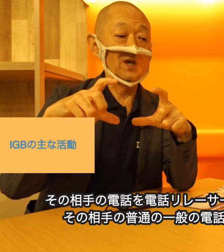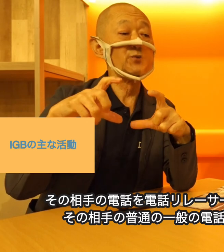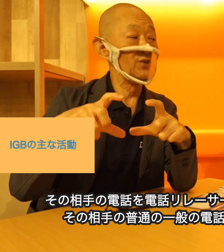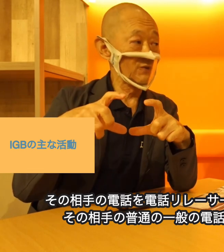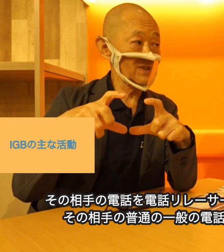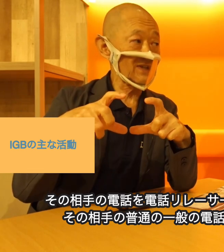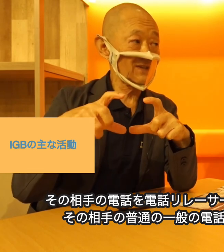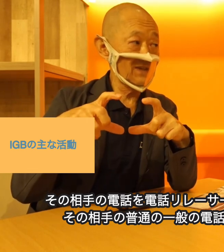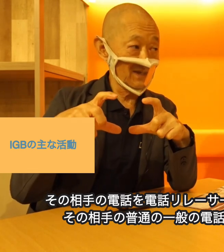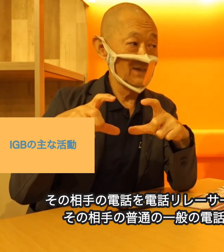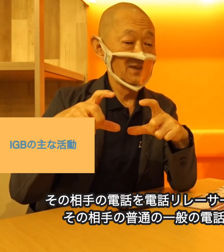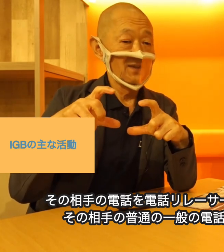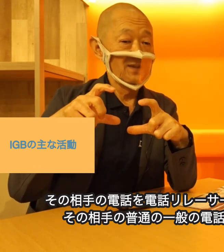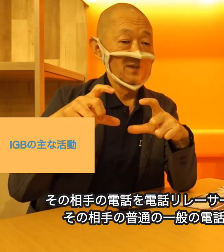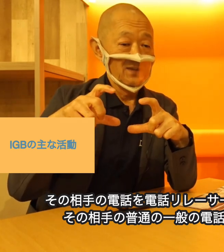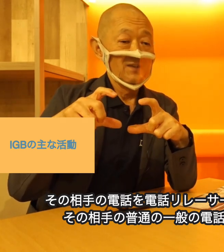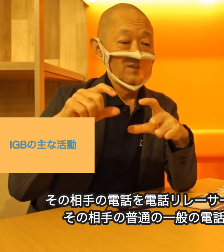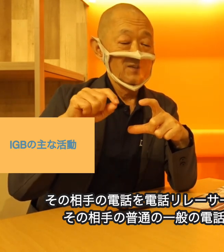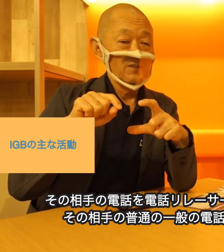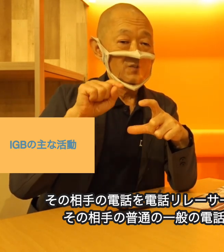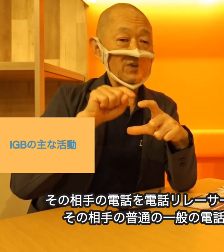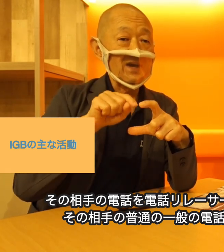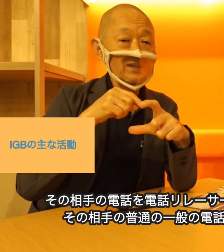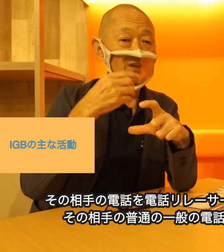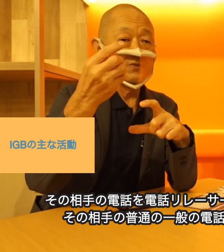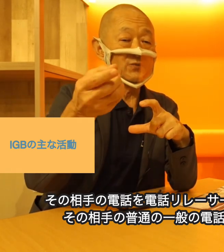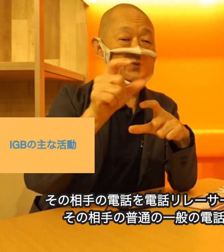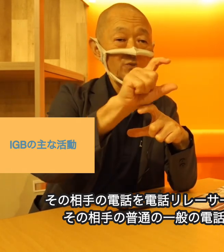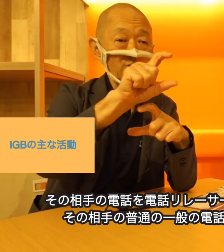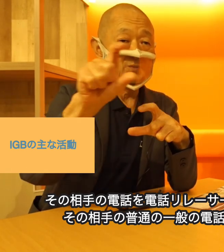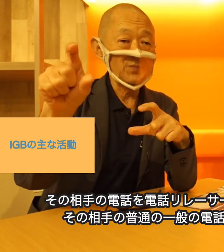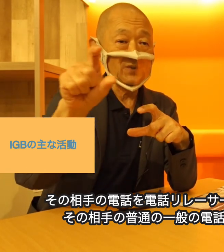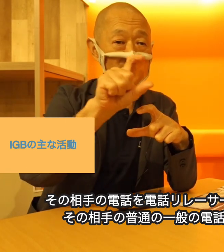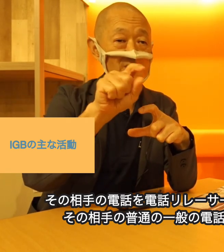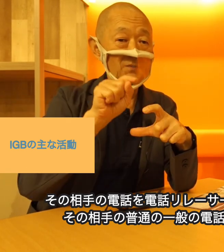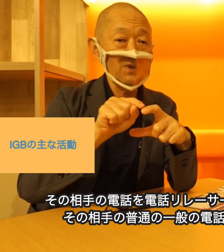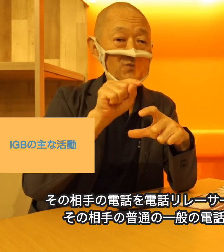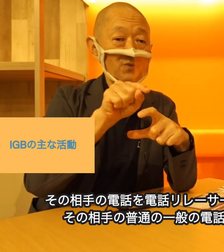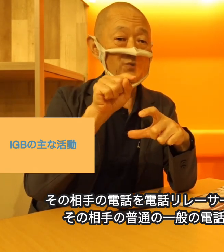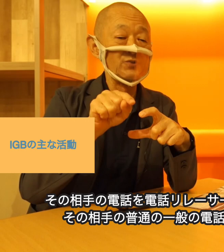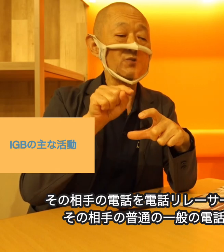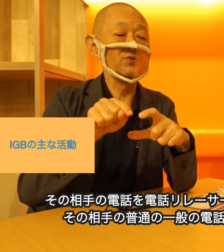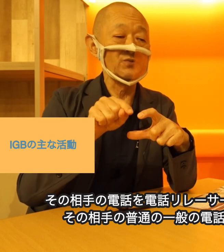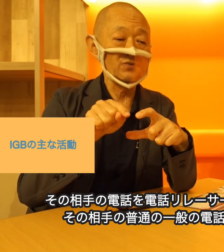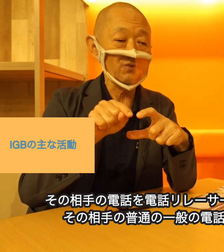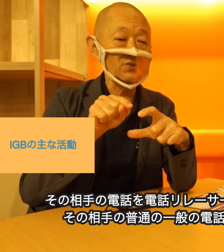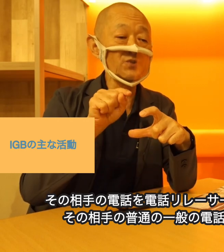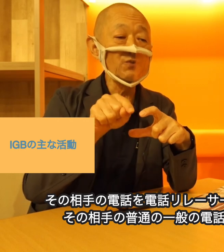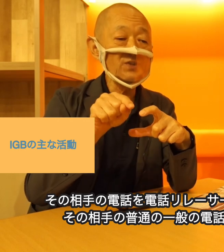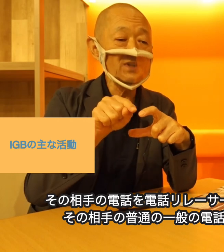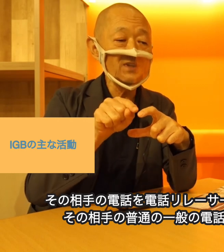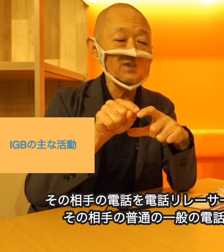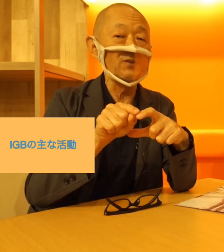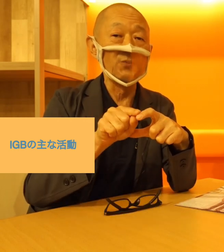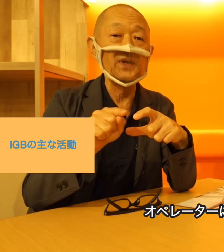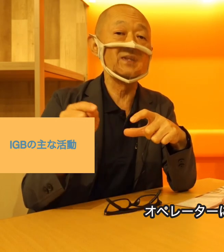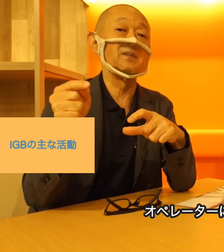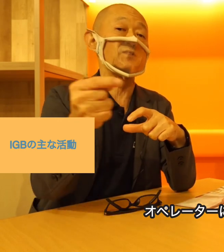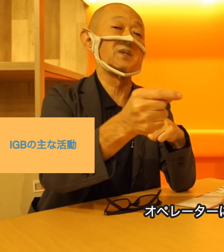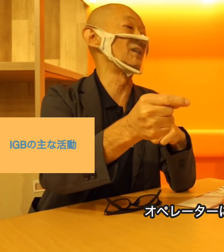プリを使って、 あ、なるほど、 その相手の普通の一般の電話番号を入力すると自動的にオペレーターにつながります